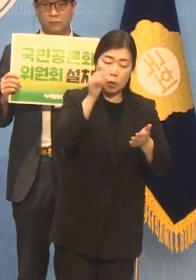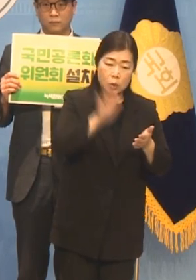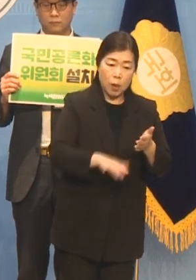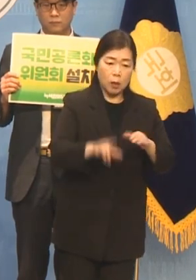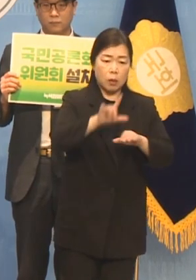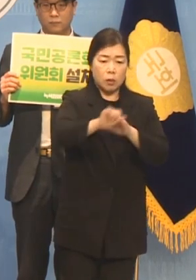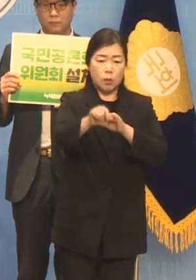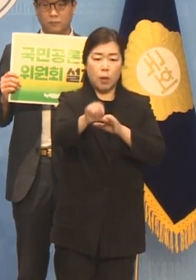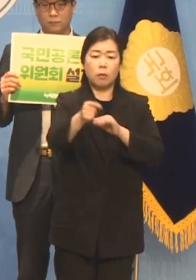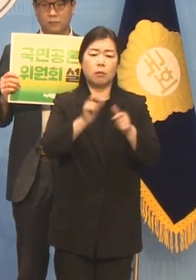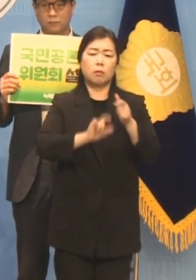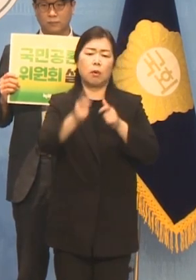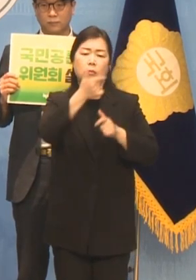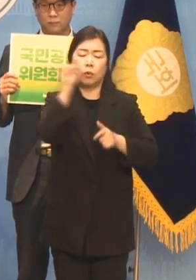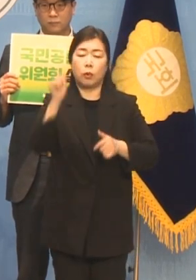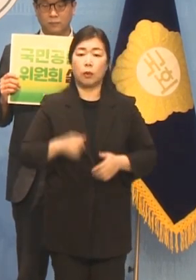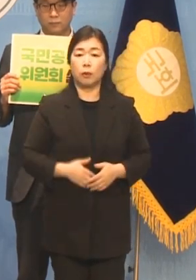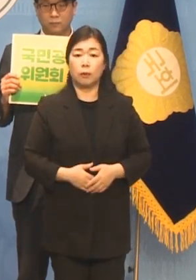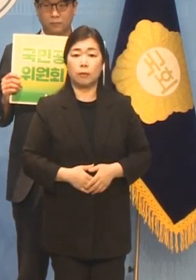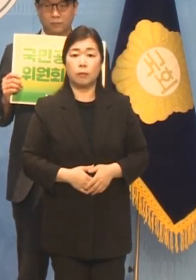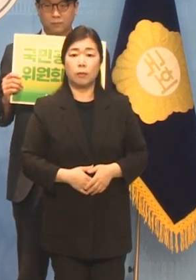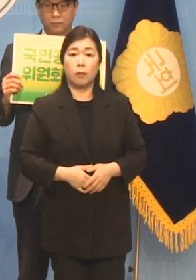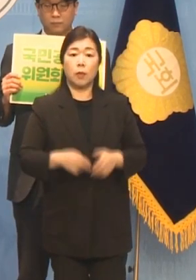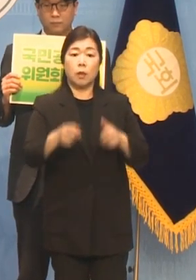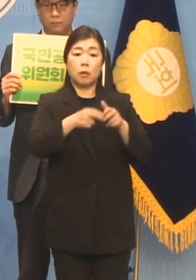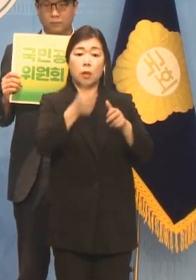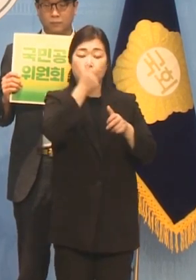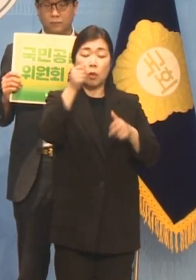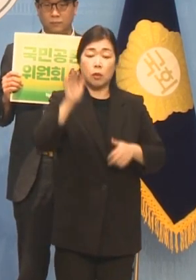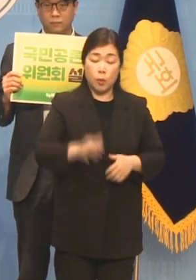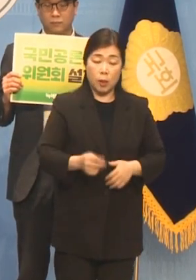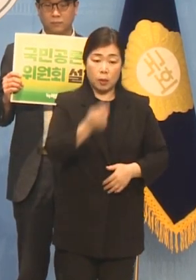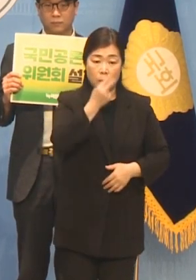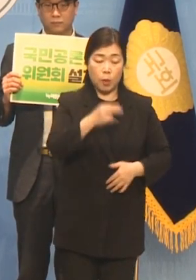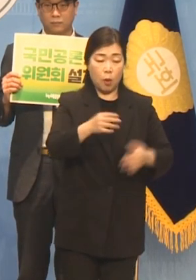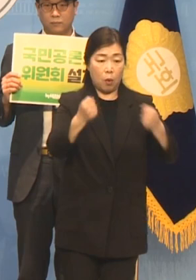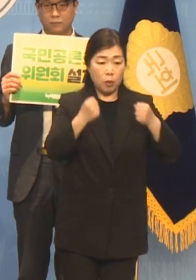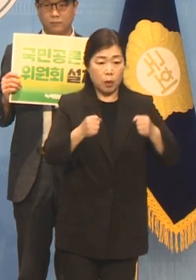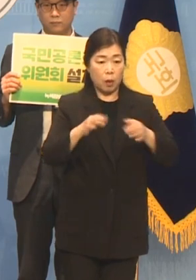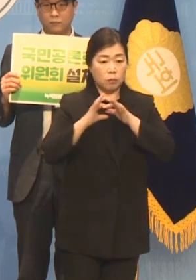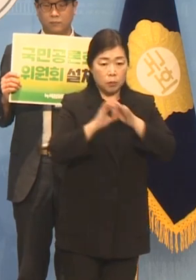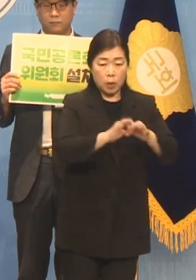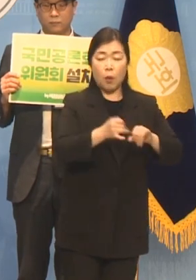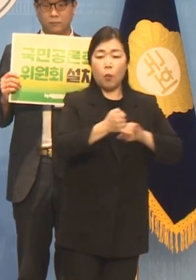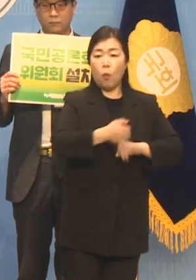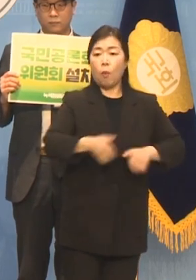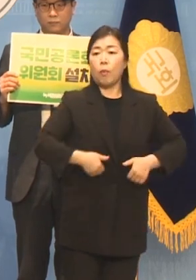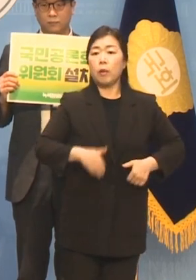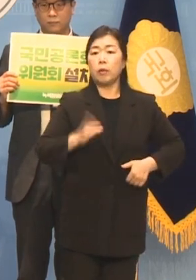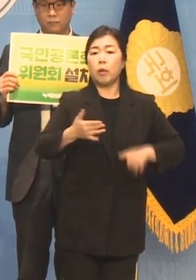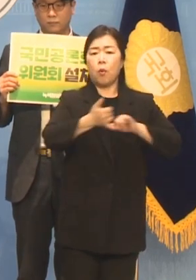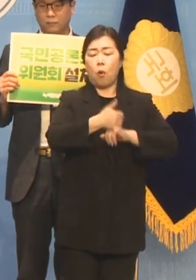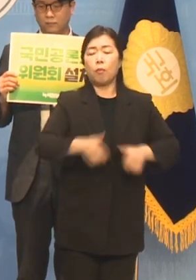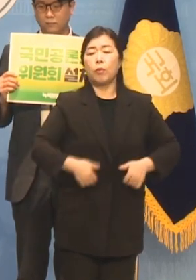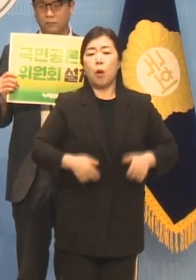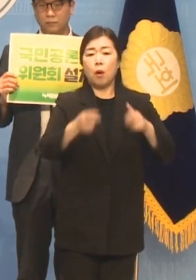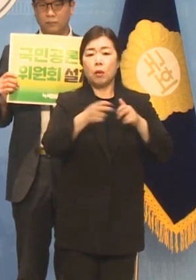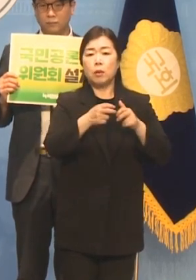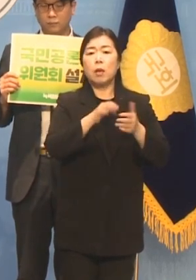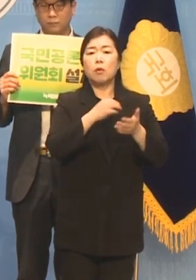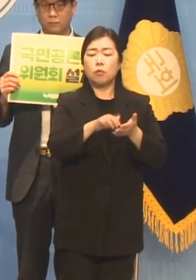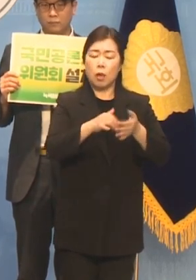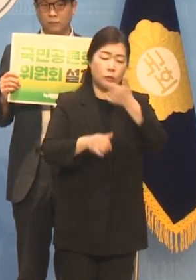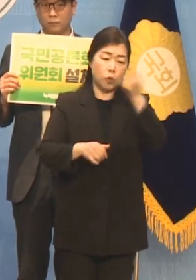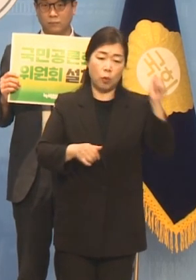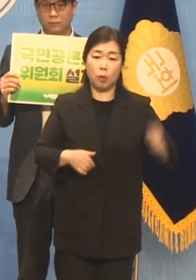더욱 부족합니다. 의사가 부족하지만 생명과 건강 유지에 직결된 필수 의료 의사는 더욱